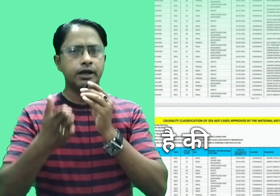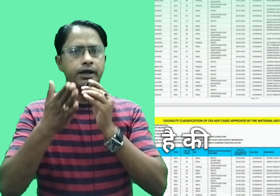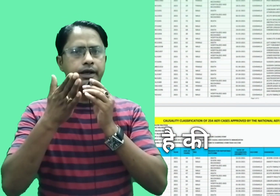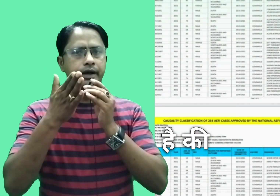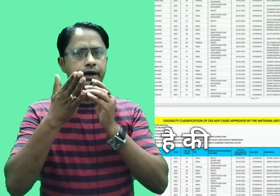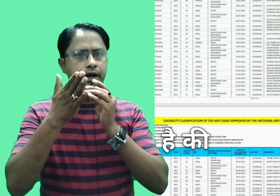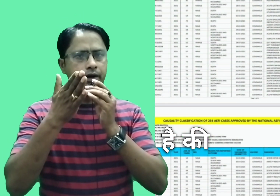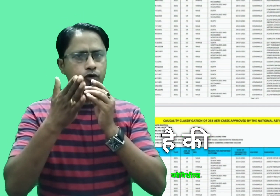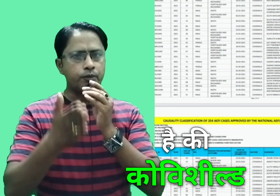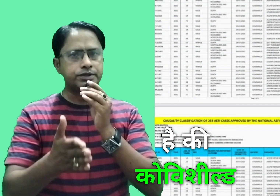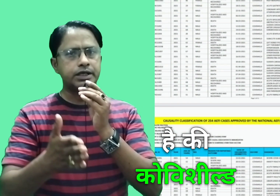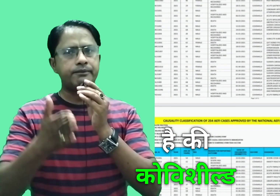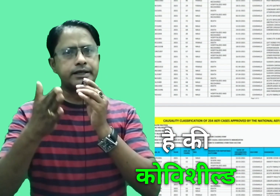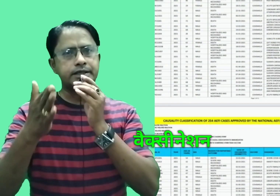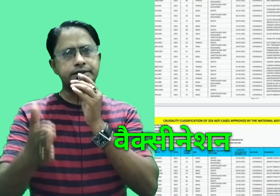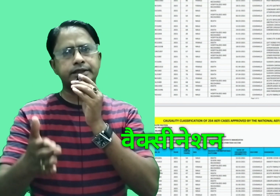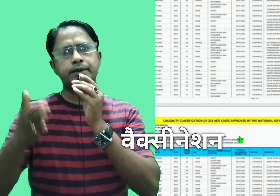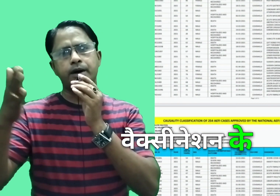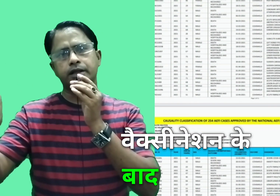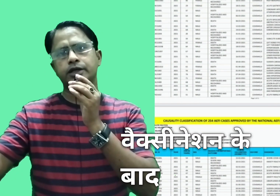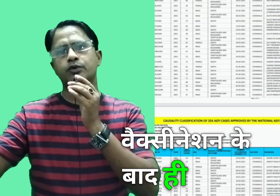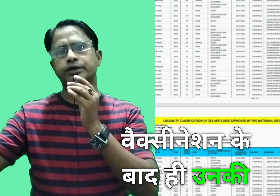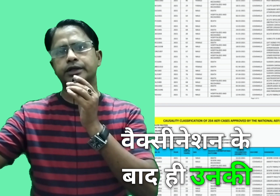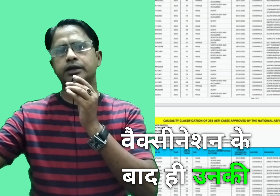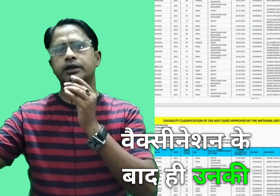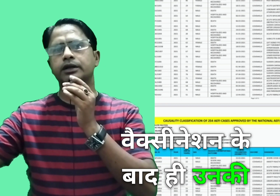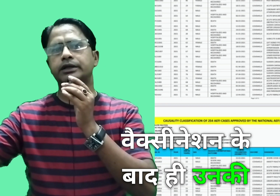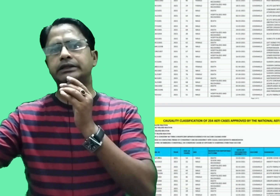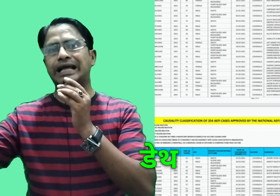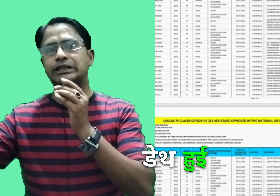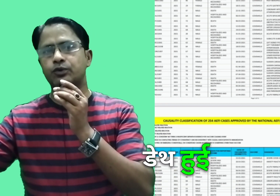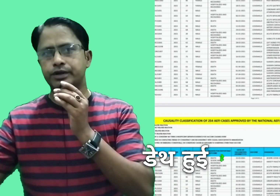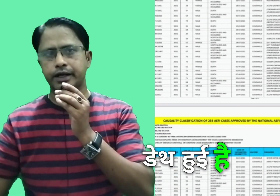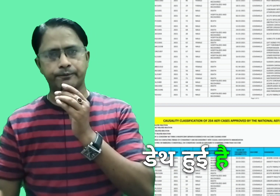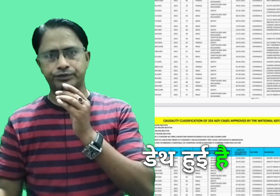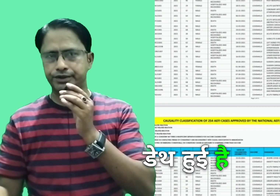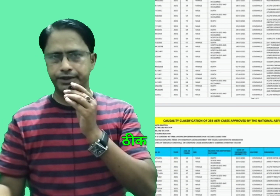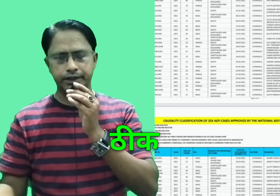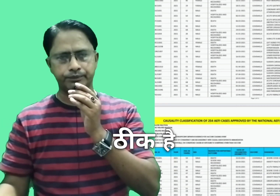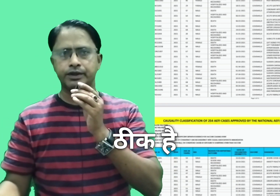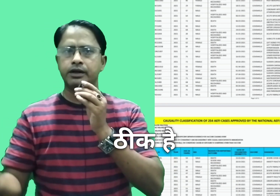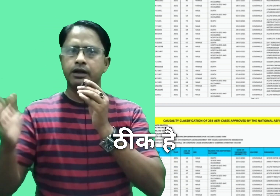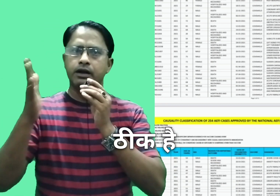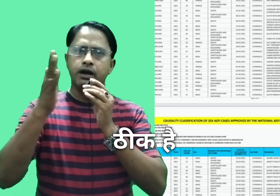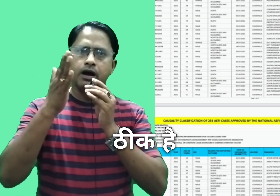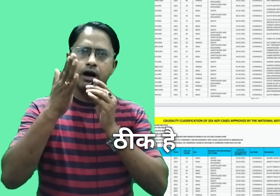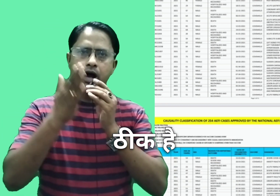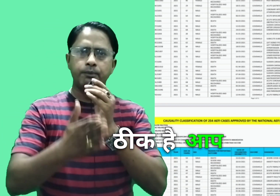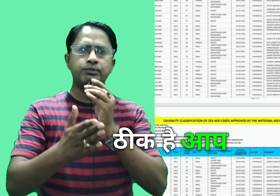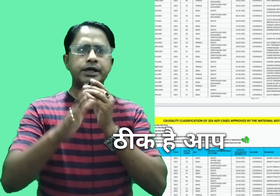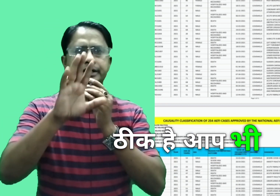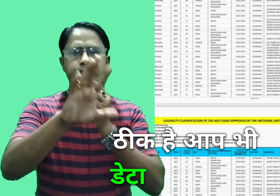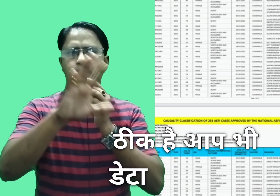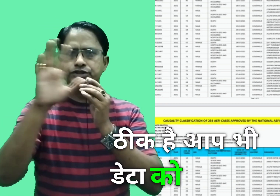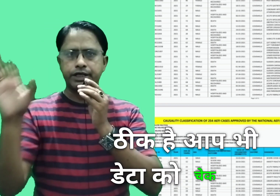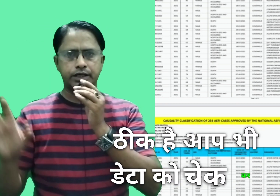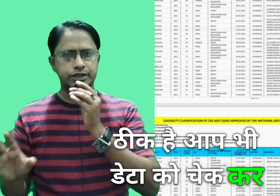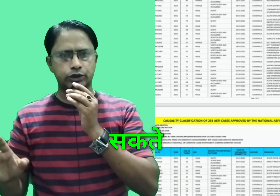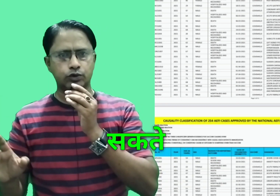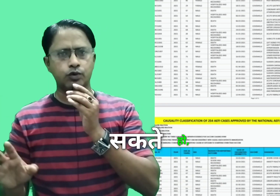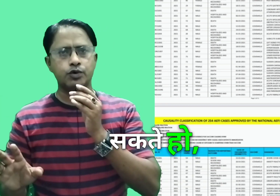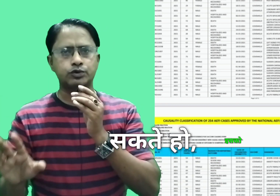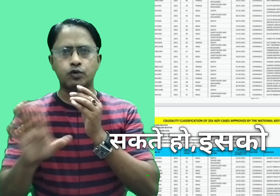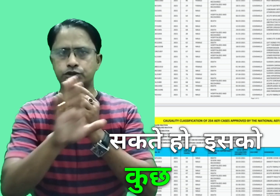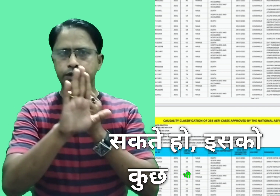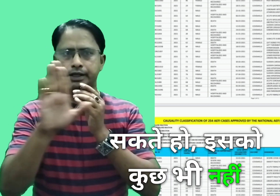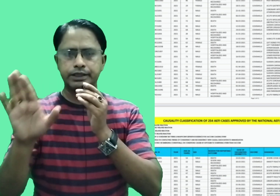कि कोविशील्ड वैक्सीनेशन के बाद ही उनकी डेथ हुई है। ठीक है, आप भी डेटा को चेक कर